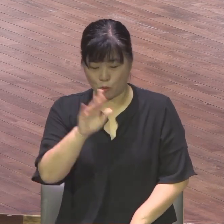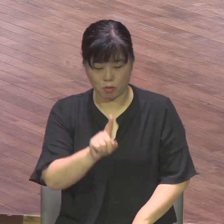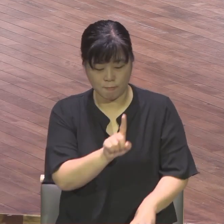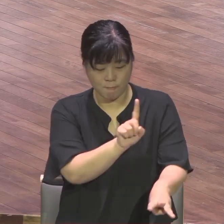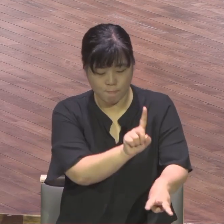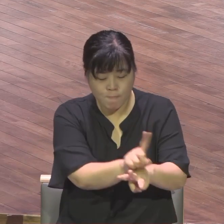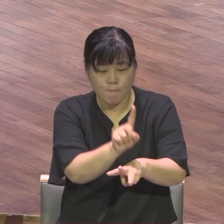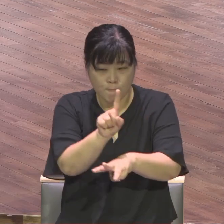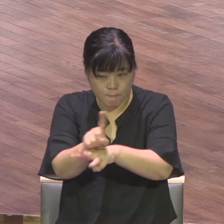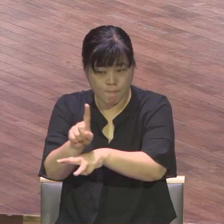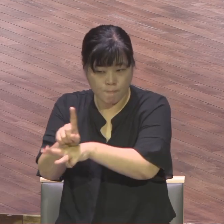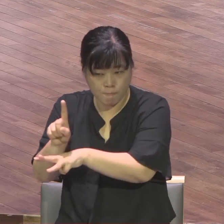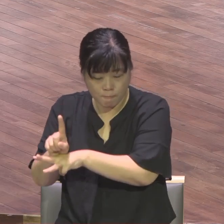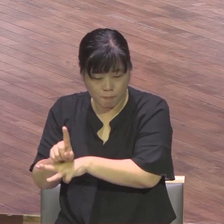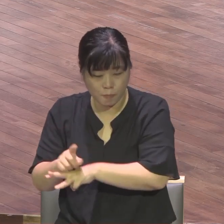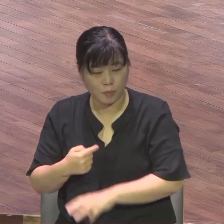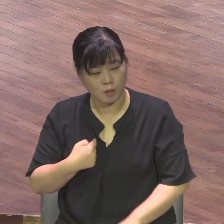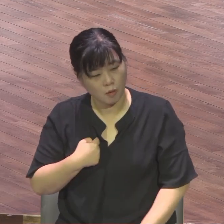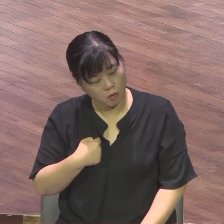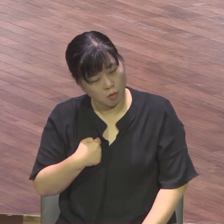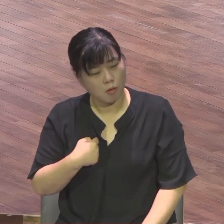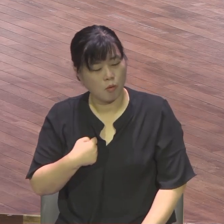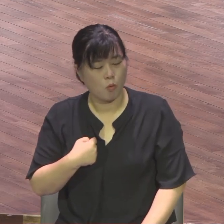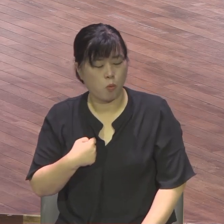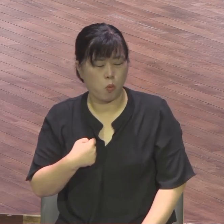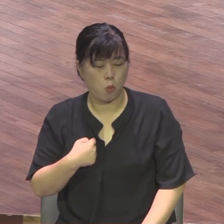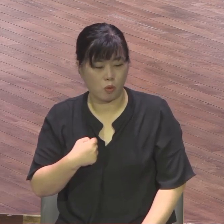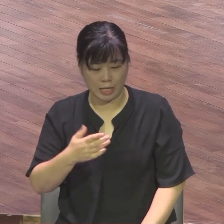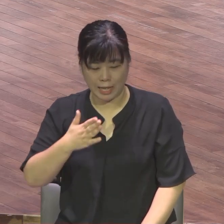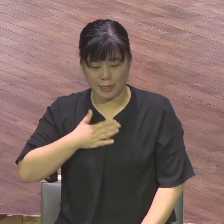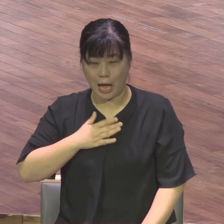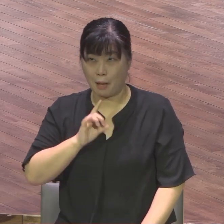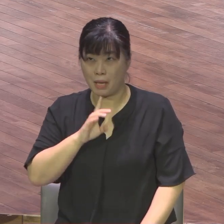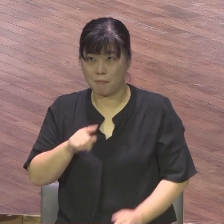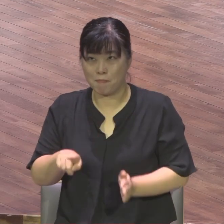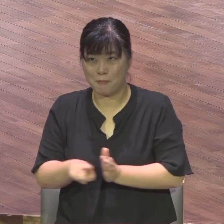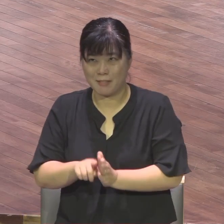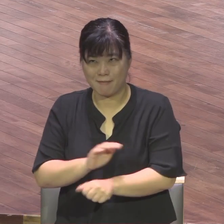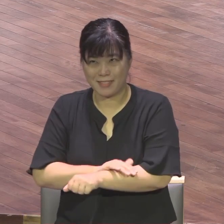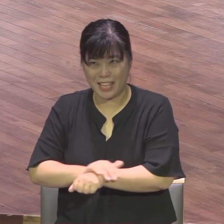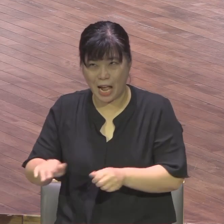저 사람이 참 믿음이 좋다. 어떻게 알아요? 어떻게 아냐고요?